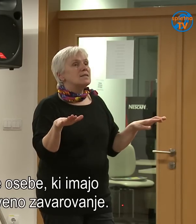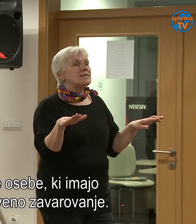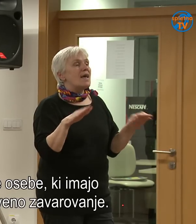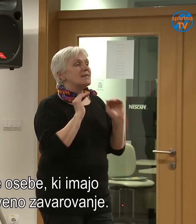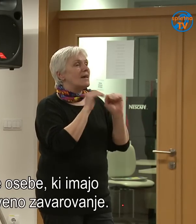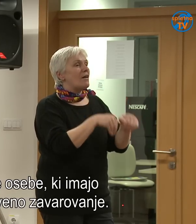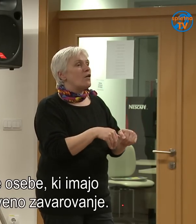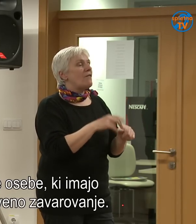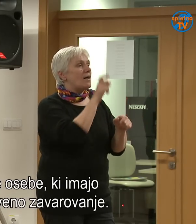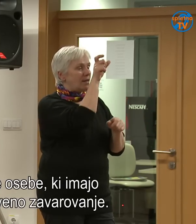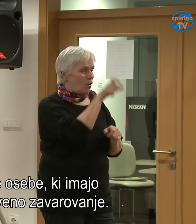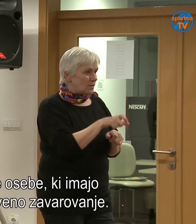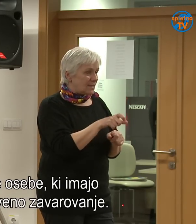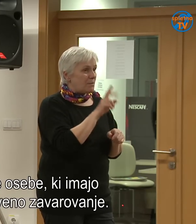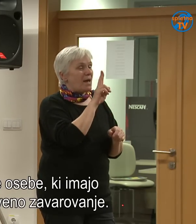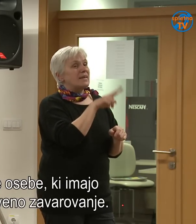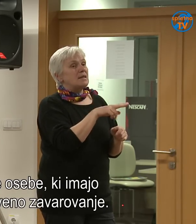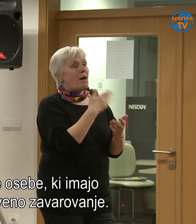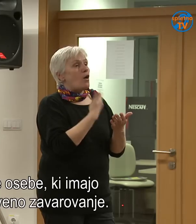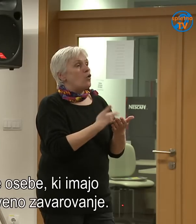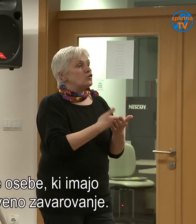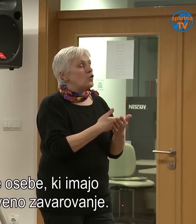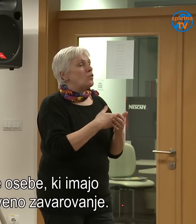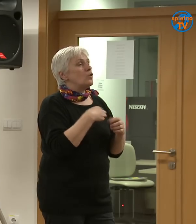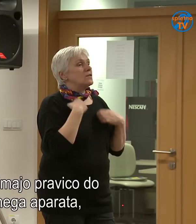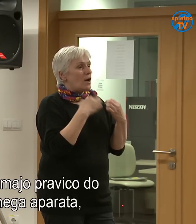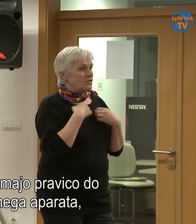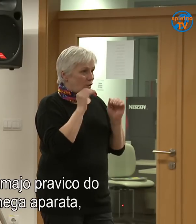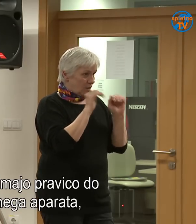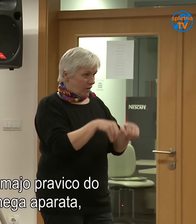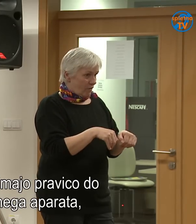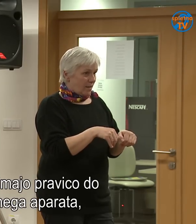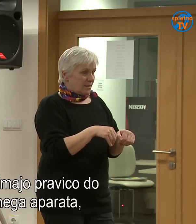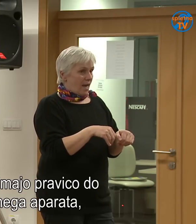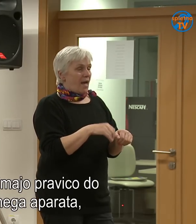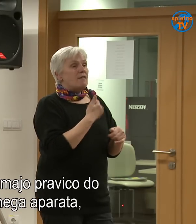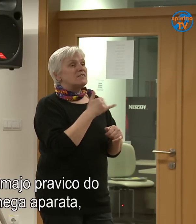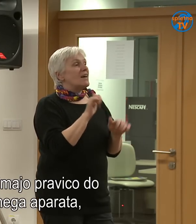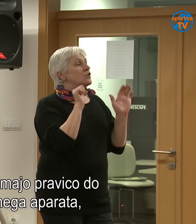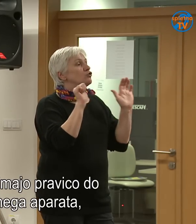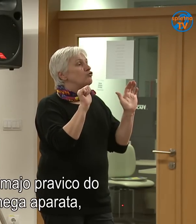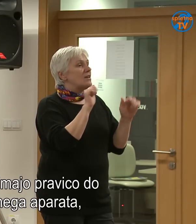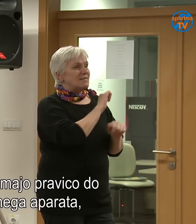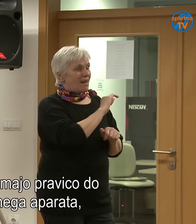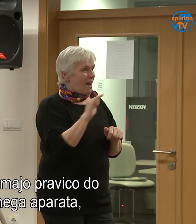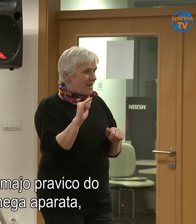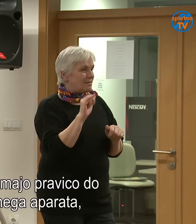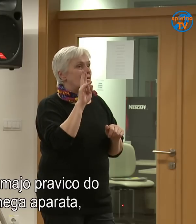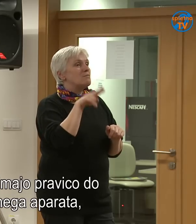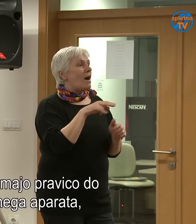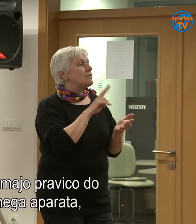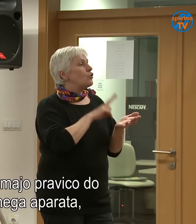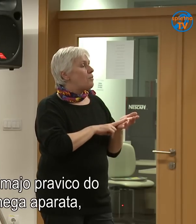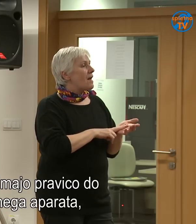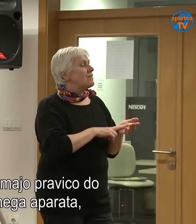ki imajo osnovno zdravstveno zavarovanje. Vsakih 6 let imajo